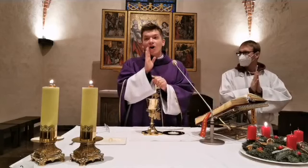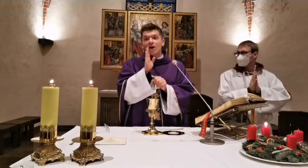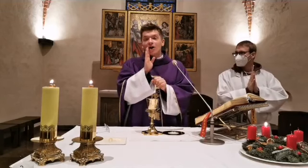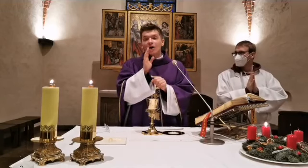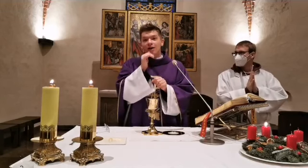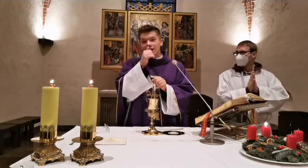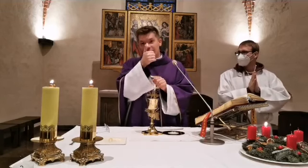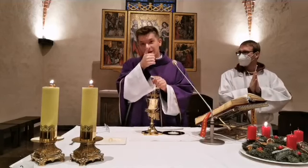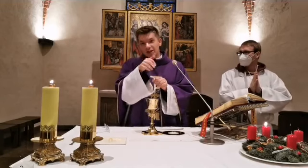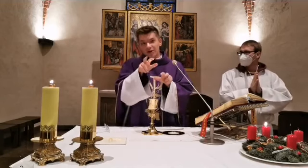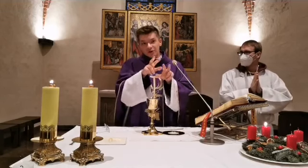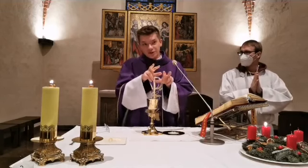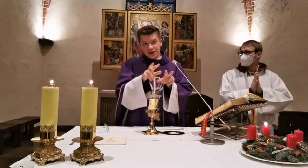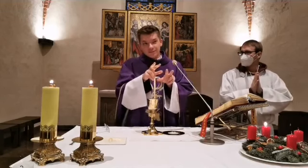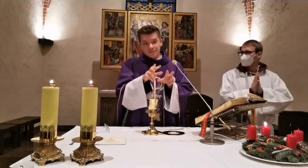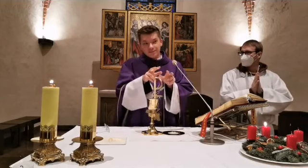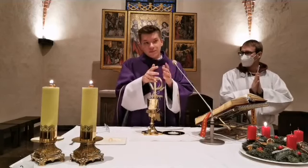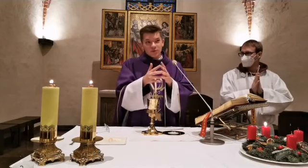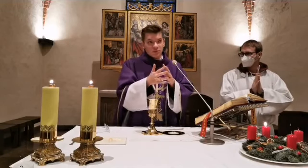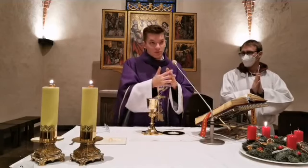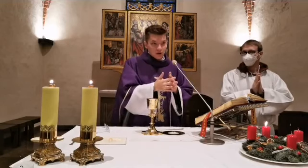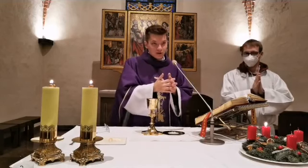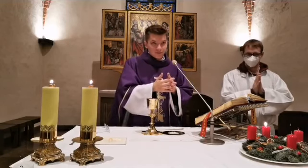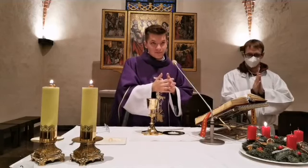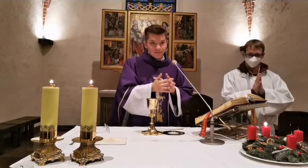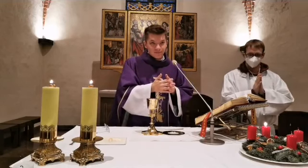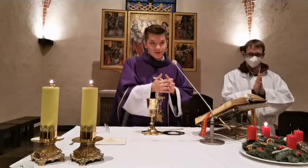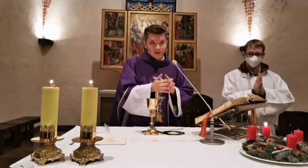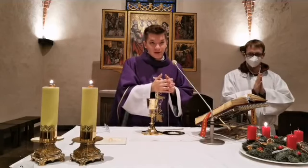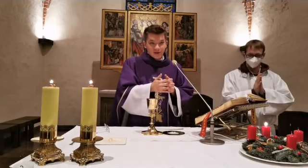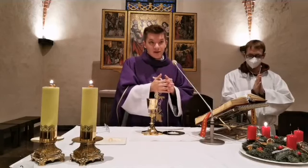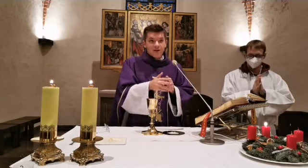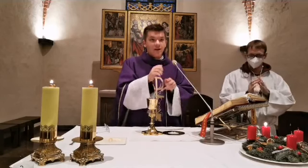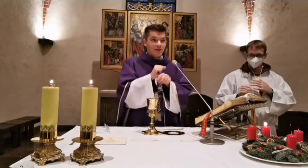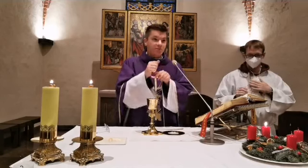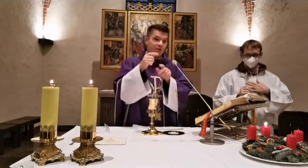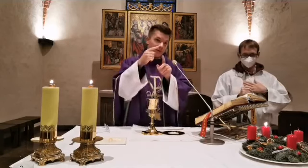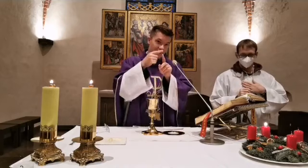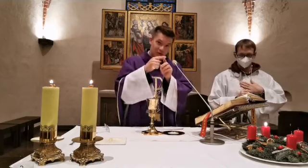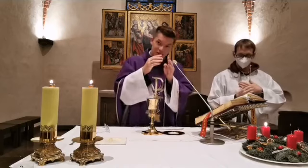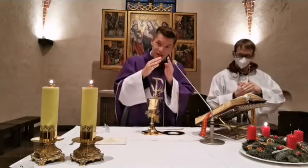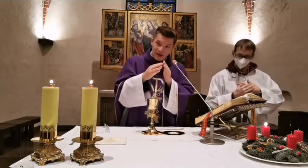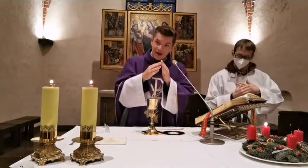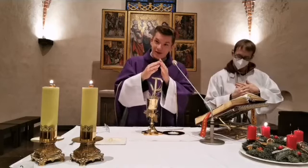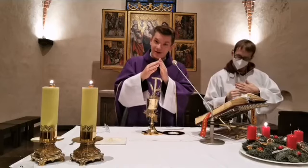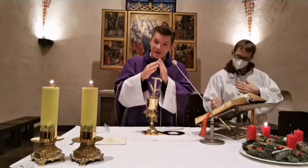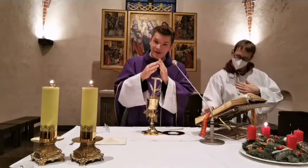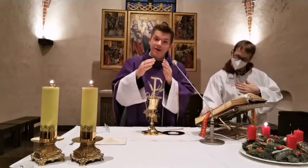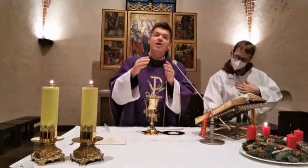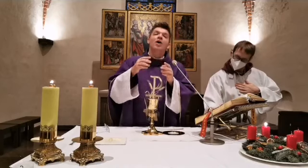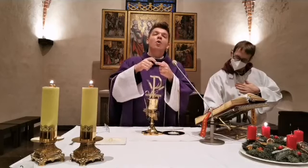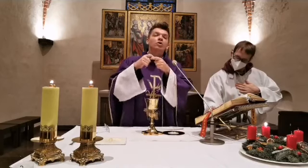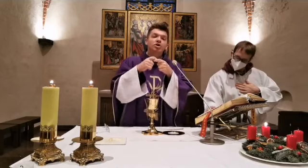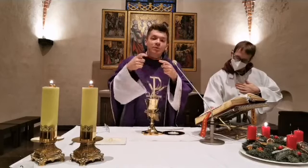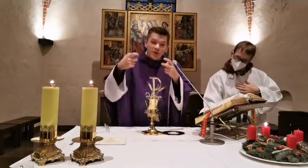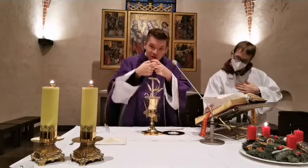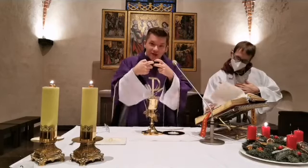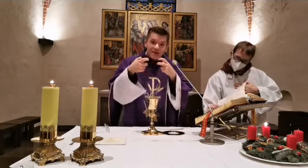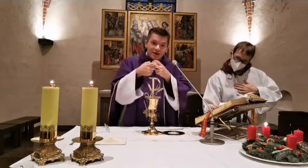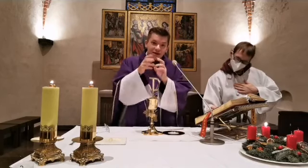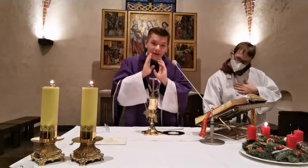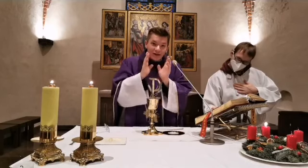jako jedna rodzina, wspólnota, jesteśmy w Kościele,